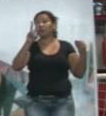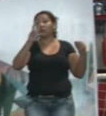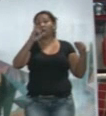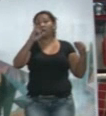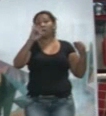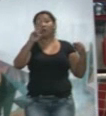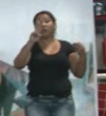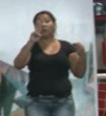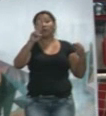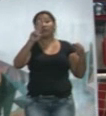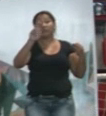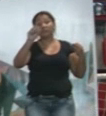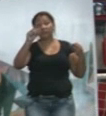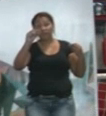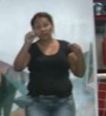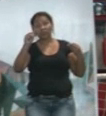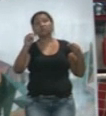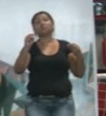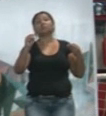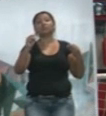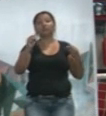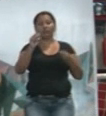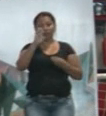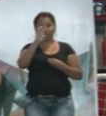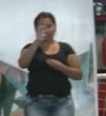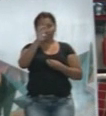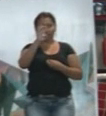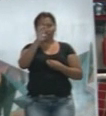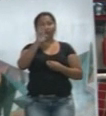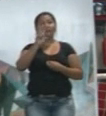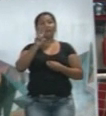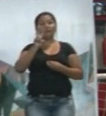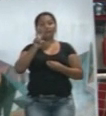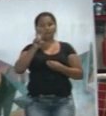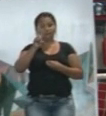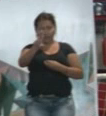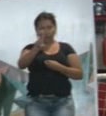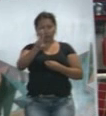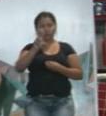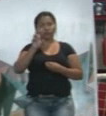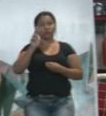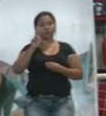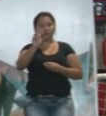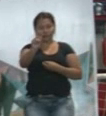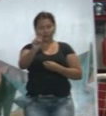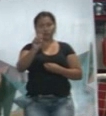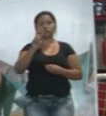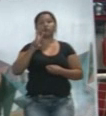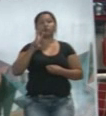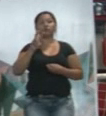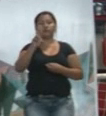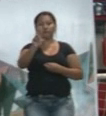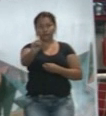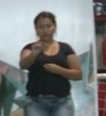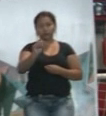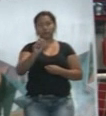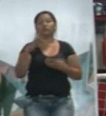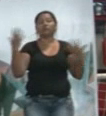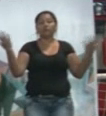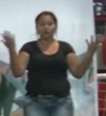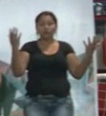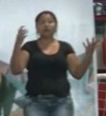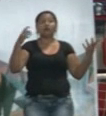Contato com secreção. Tá? Qualquer secreção corporal que for expelida, existe o risco de você